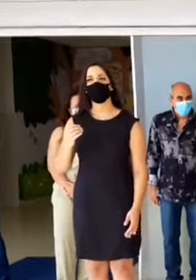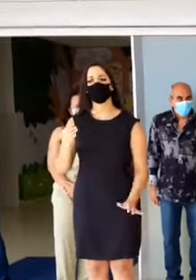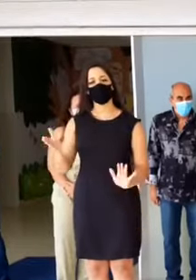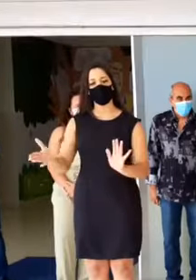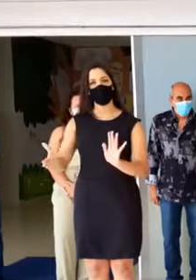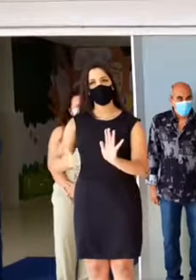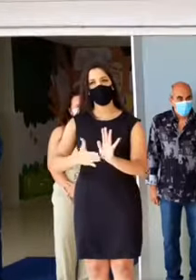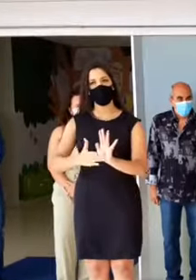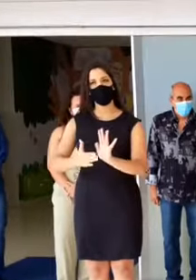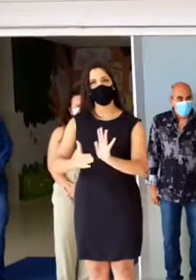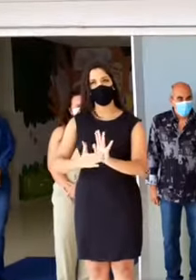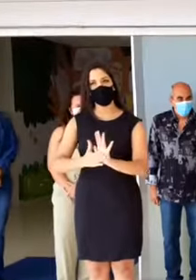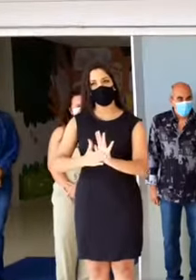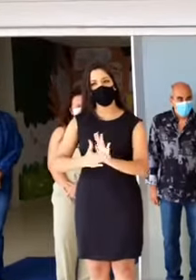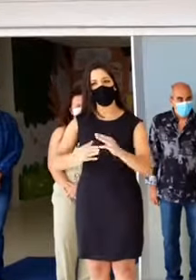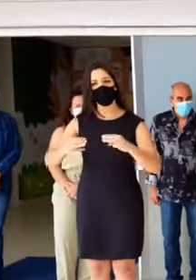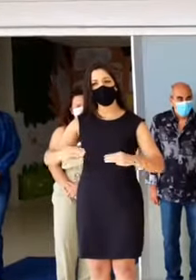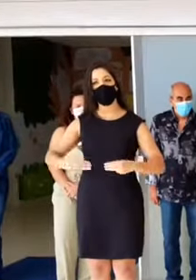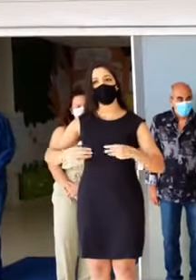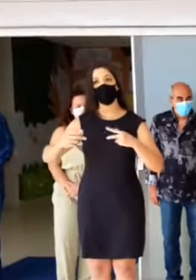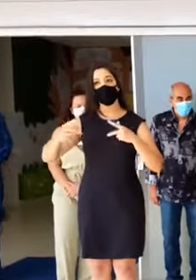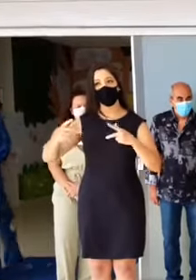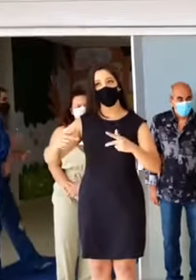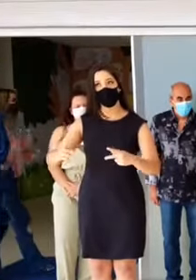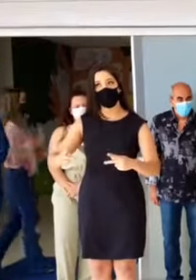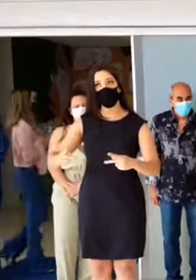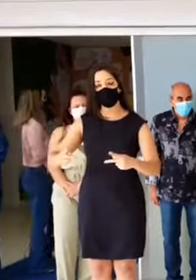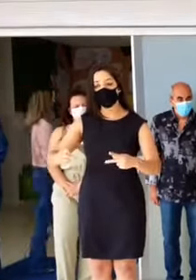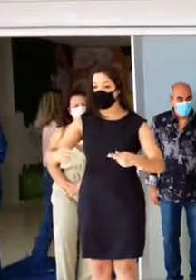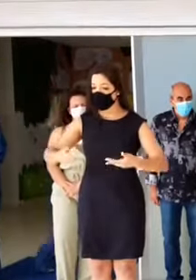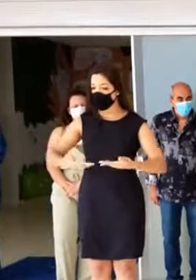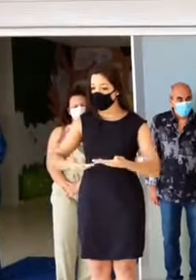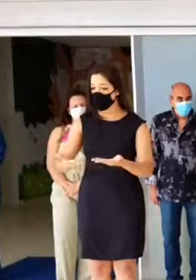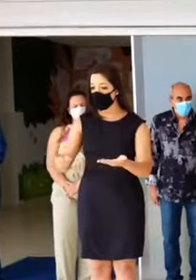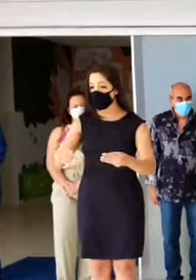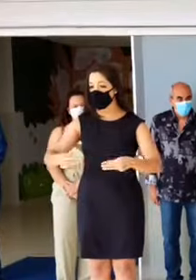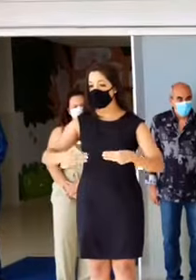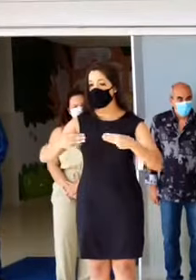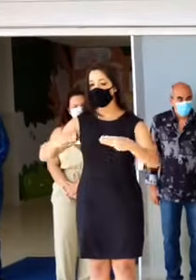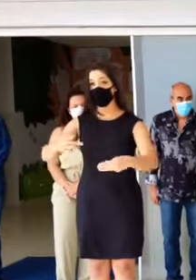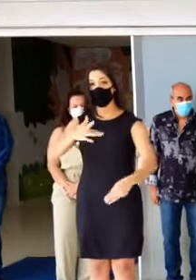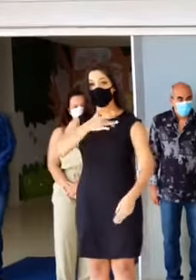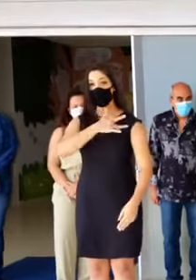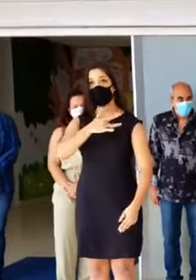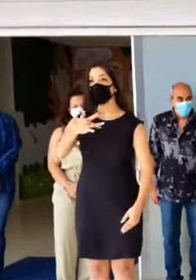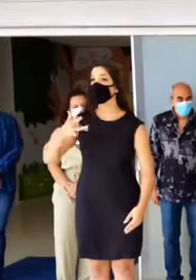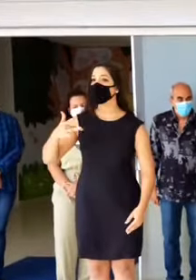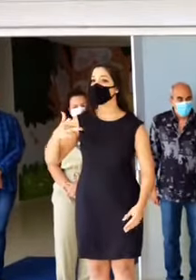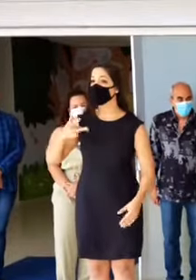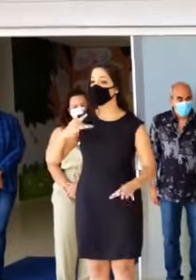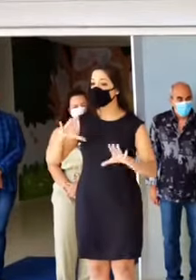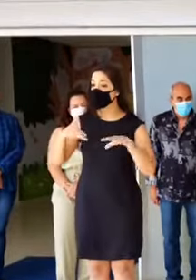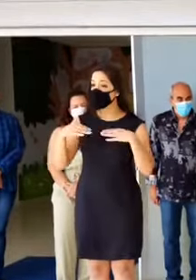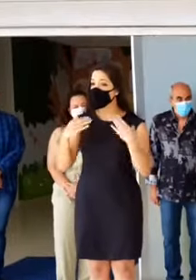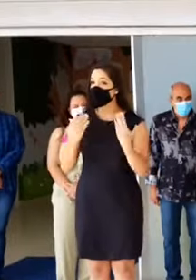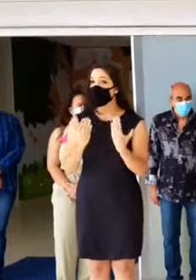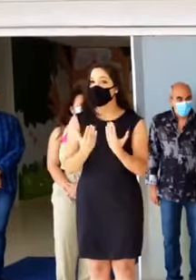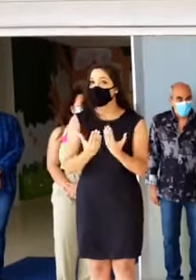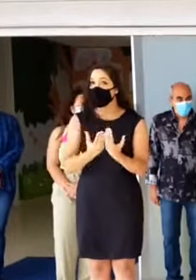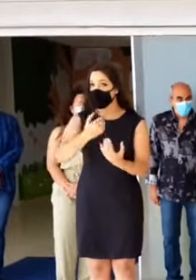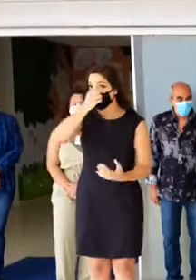propor ao Ministério Público, propor ao Ministério da Saúde, propor ao Conselho Municipal de